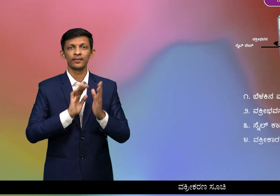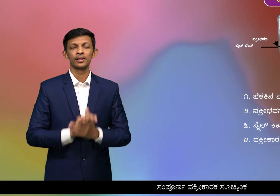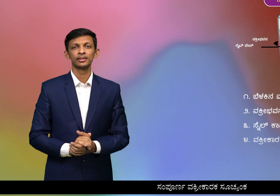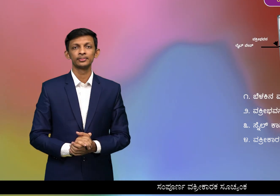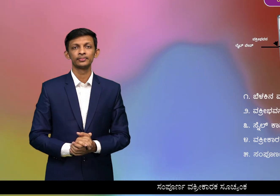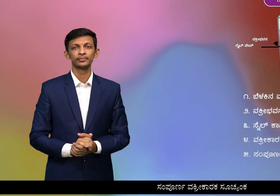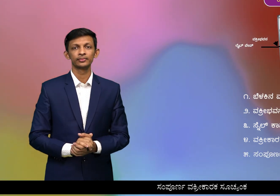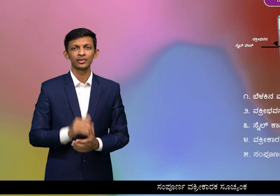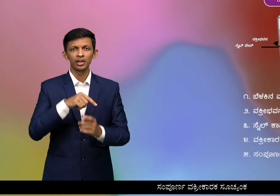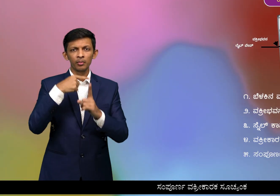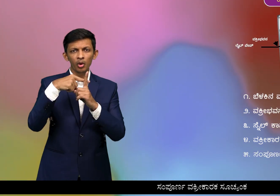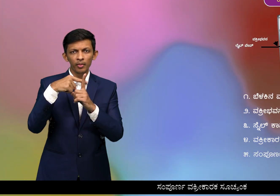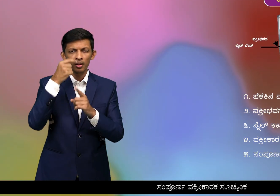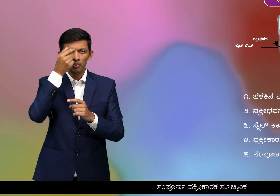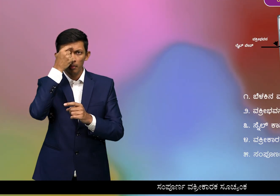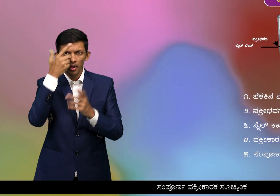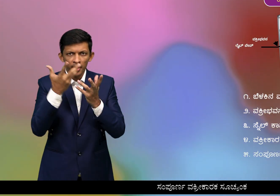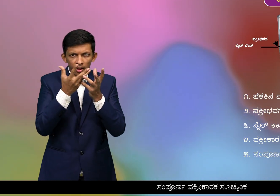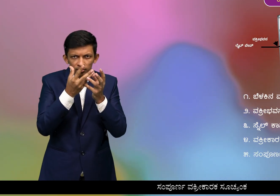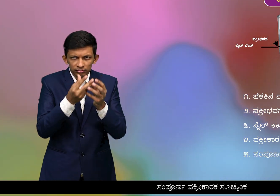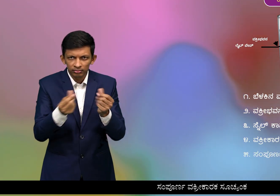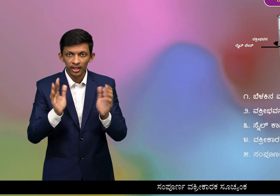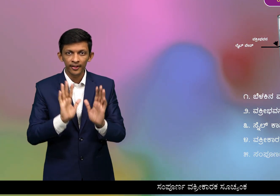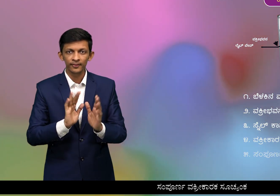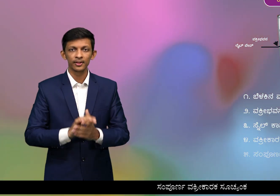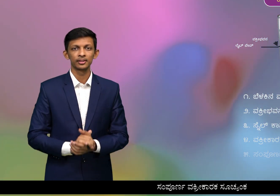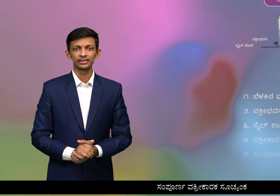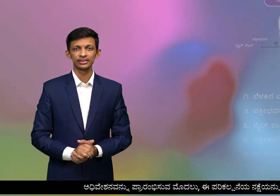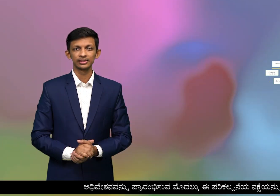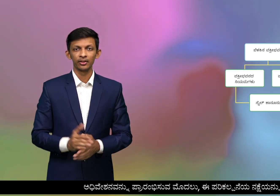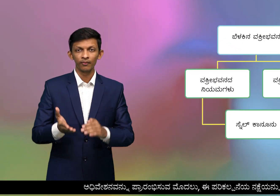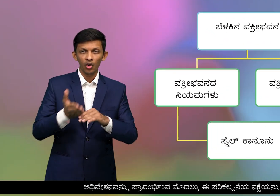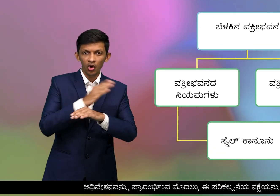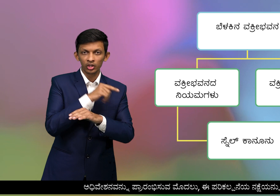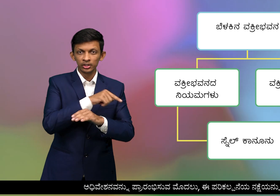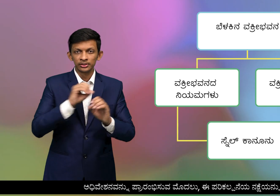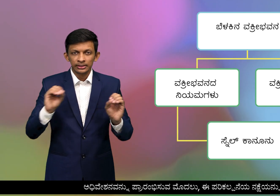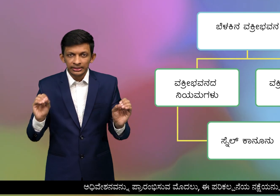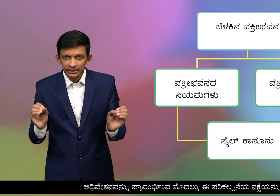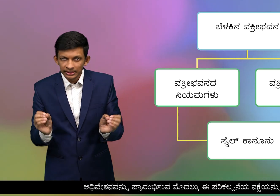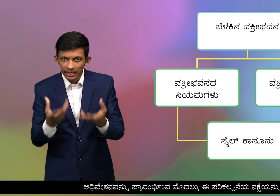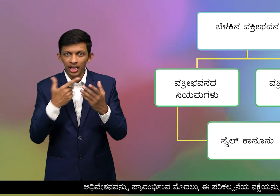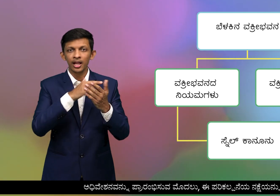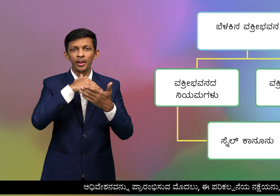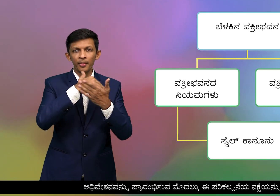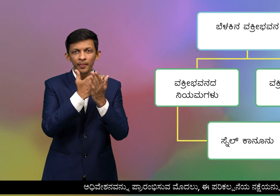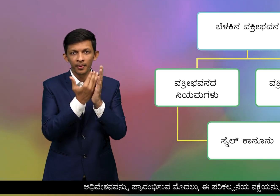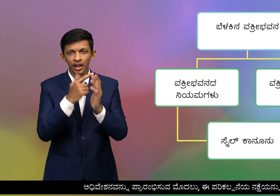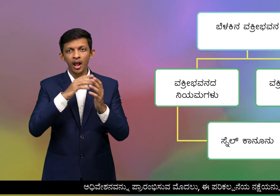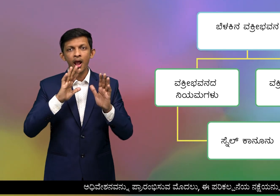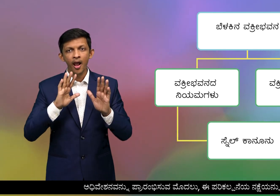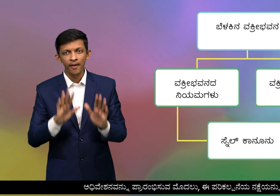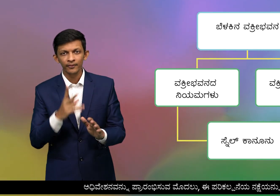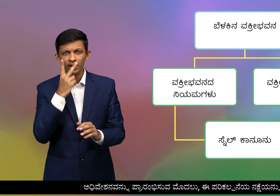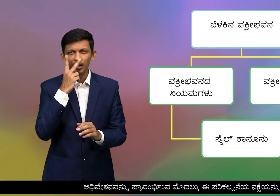ಸಂಪೂರ್ಣ ವಕ್ರಿ ಕಾರಕ ಸೂಚಿಯಂಕ ಆದಿವೇಶಿನವನ್ನು ಪ್ರಾರಂಬಿಸುವ ಮೊದಲು ಇಪರಿಕಲ್ಪಣಿಯ